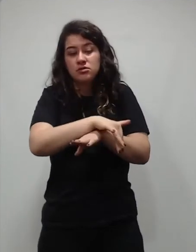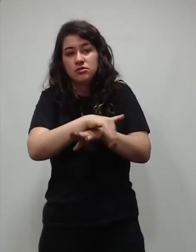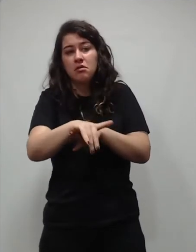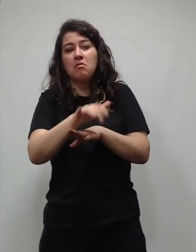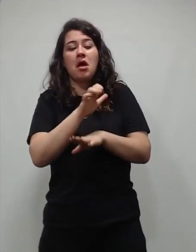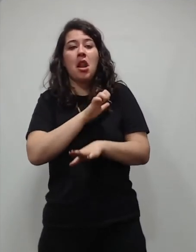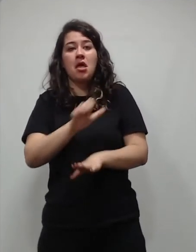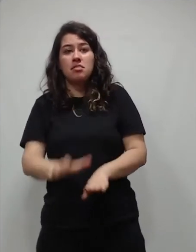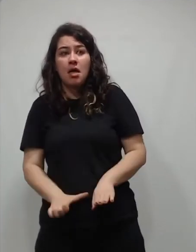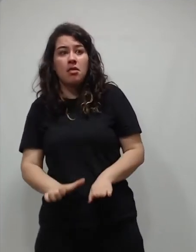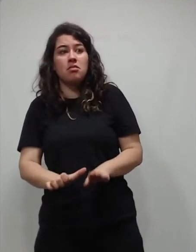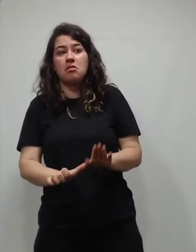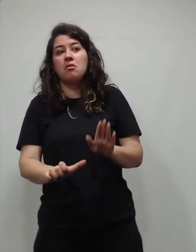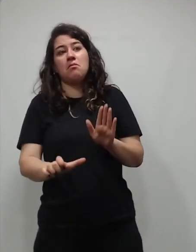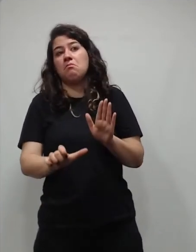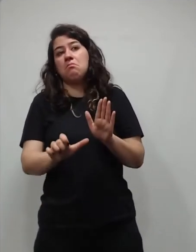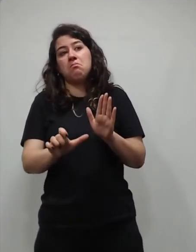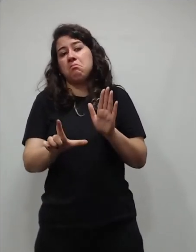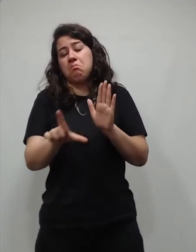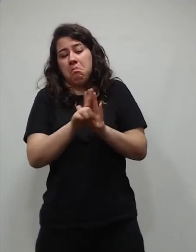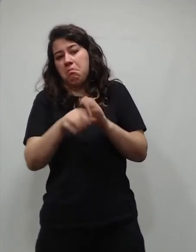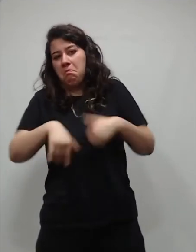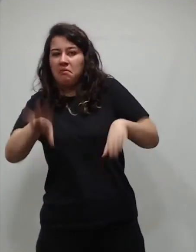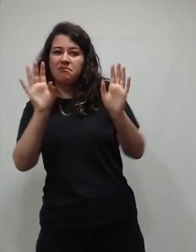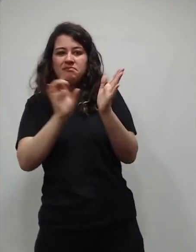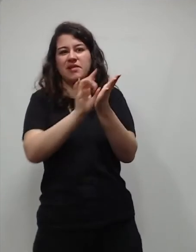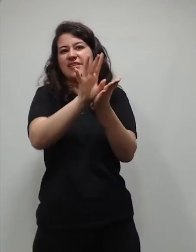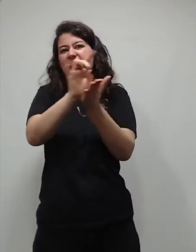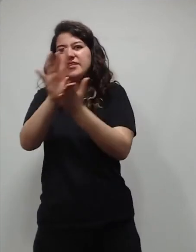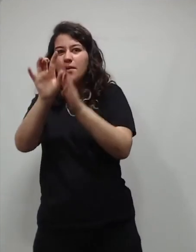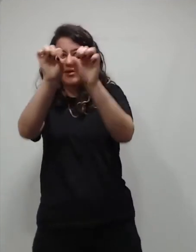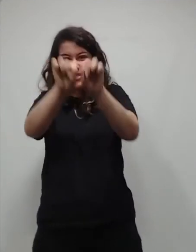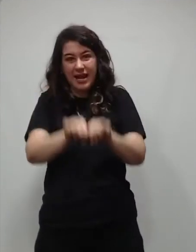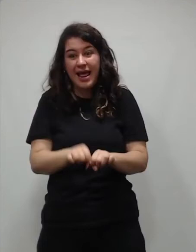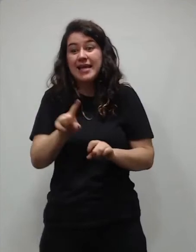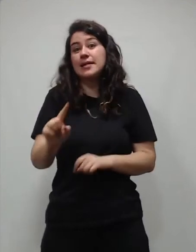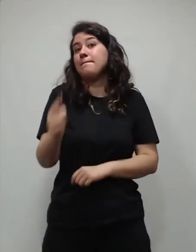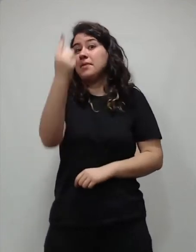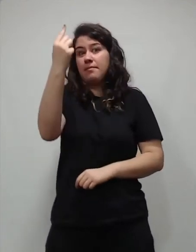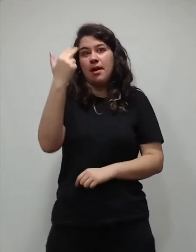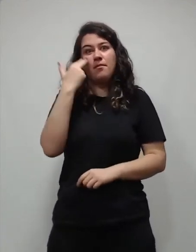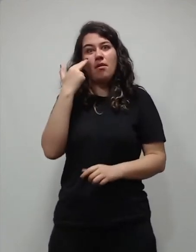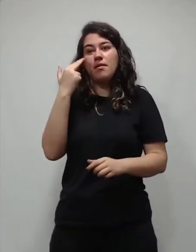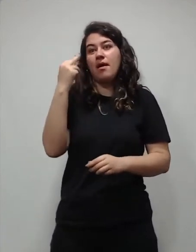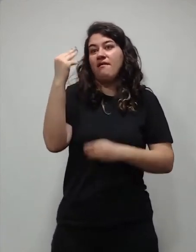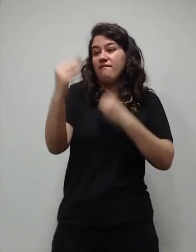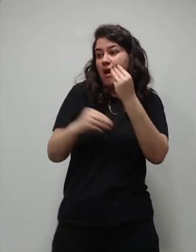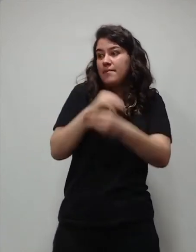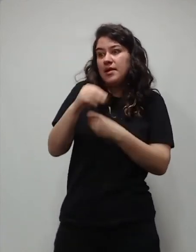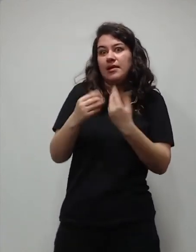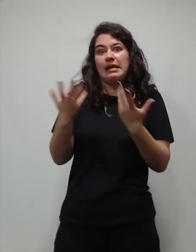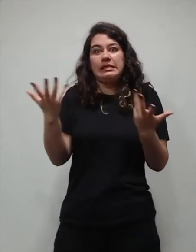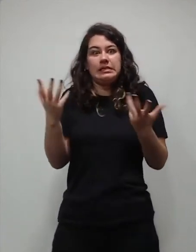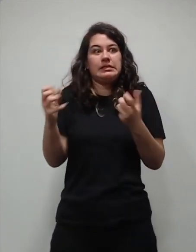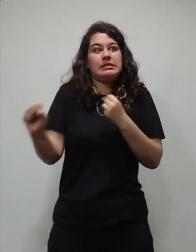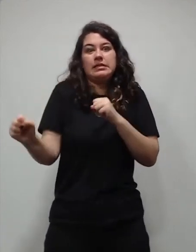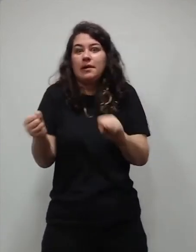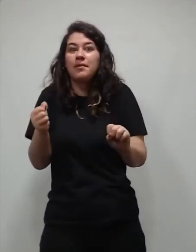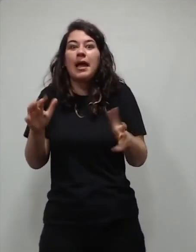que la gente termine en la calle. Entonces, esa es la primera tensión que nosotros intentamos